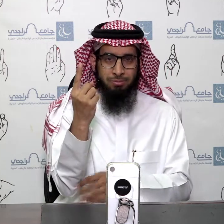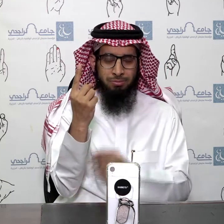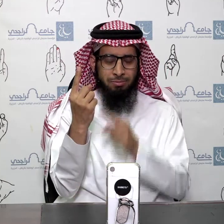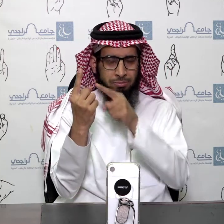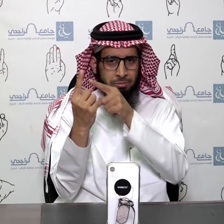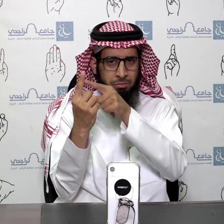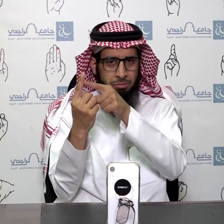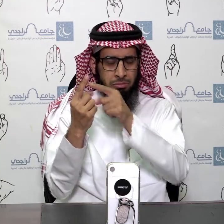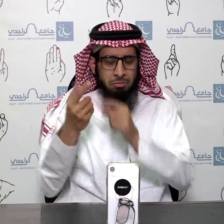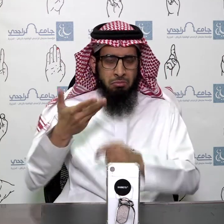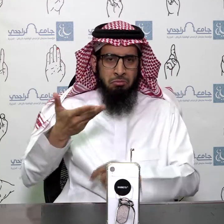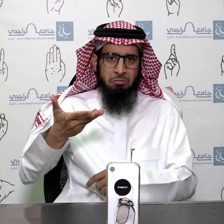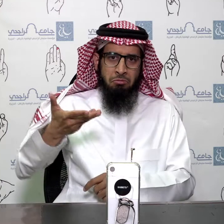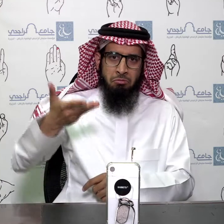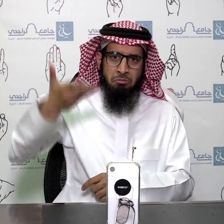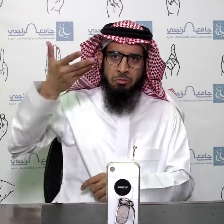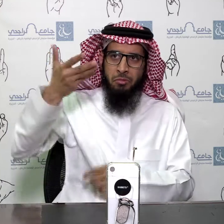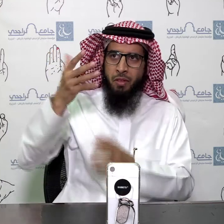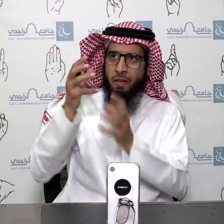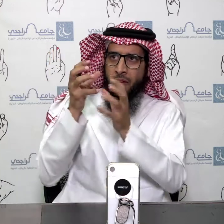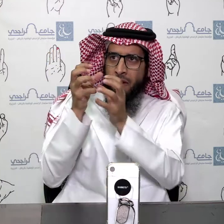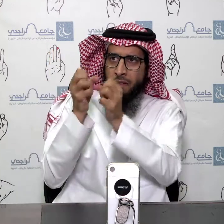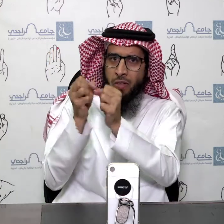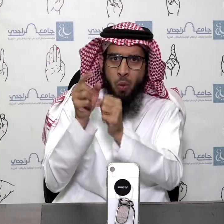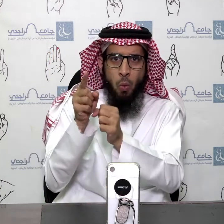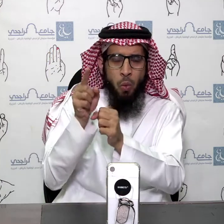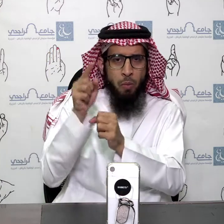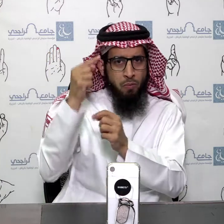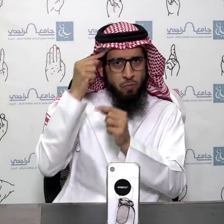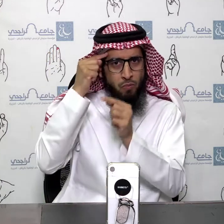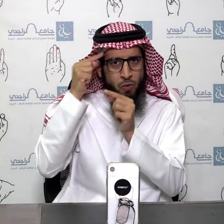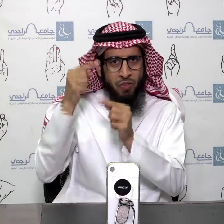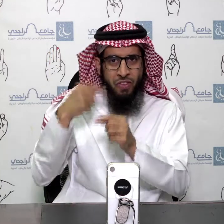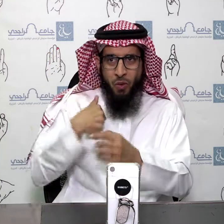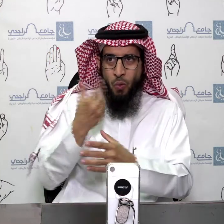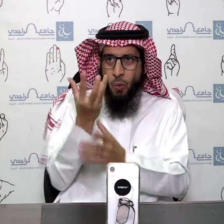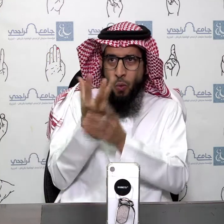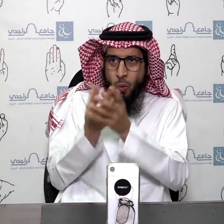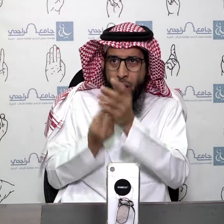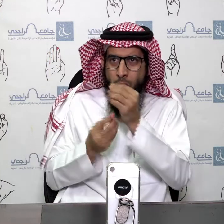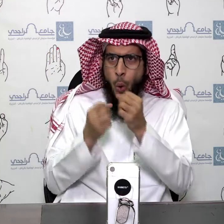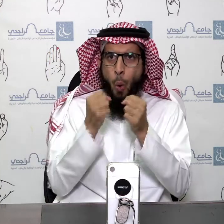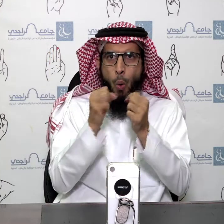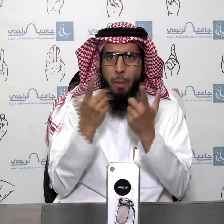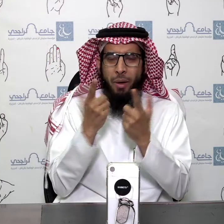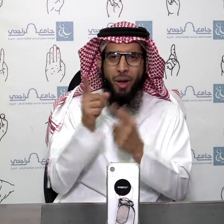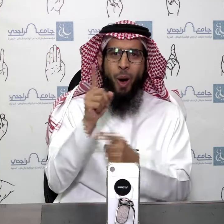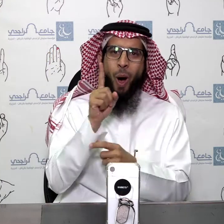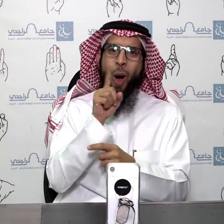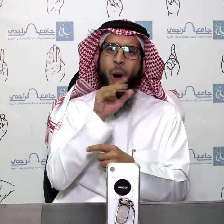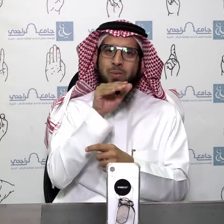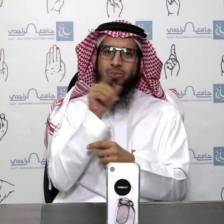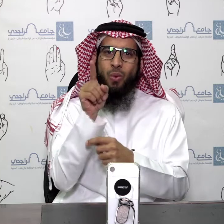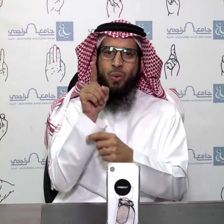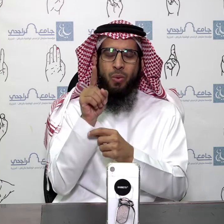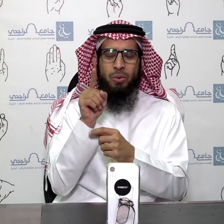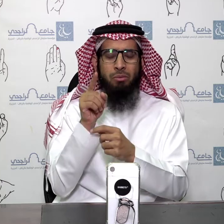ذل، وعنوان قوة لا تعرف الضعف، ومشروع بذل لا